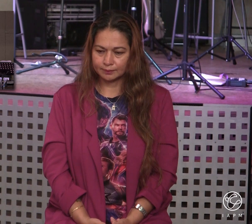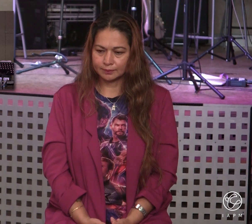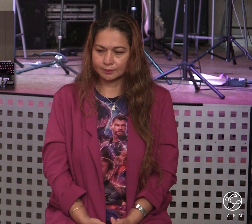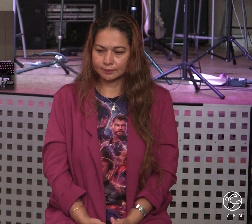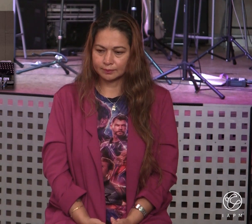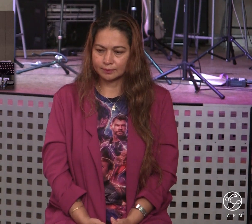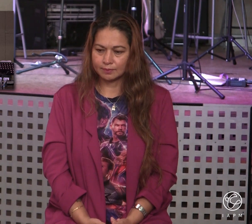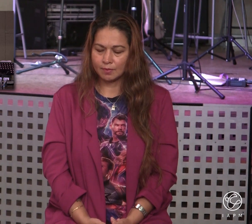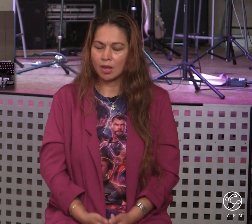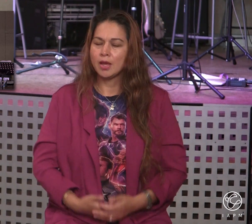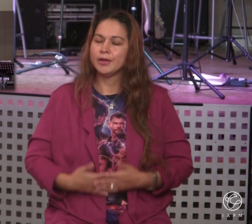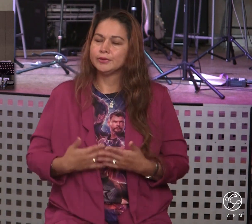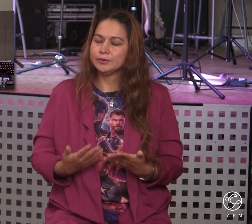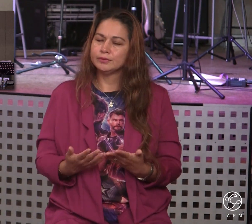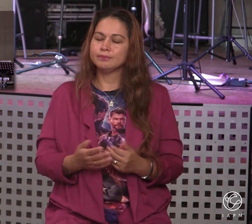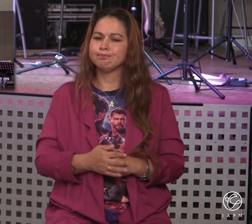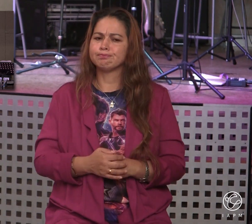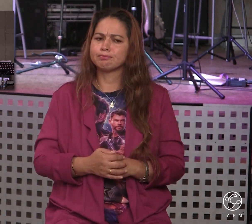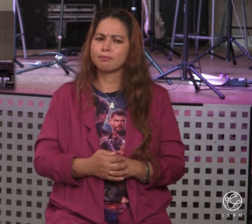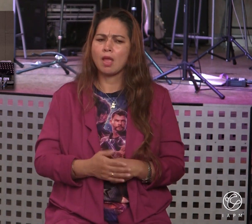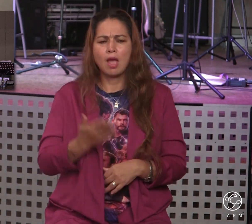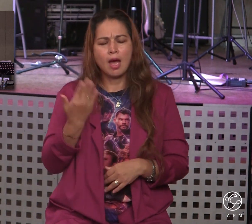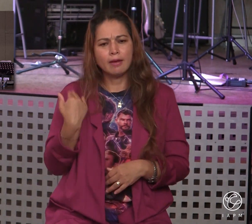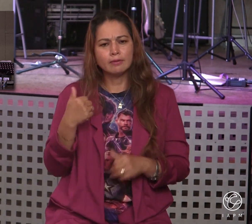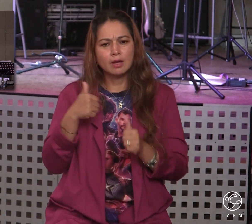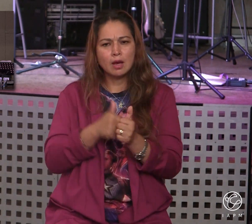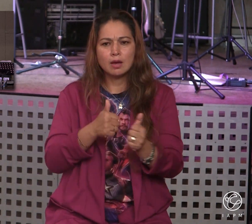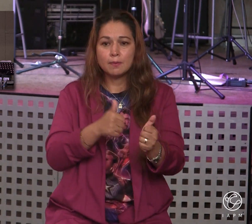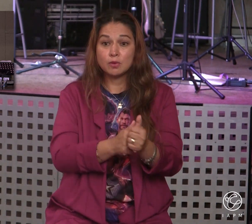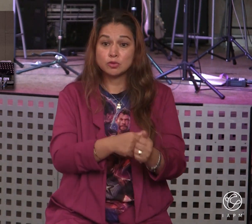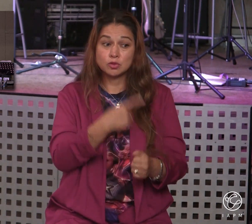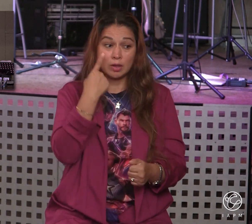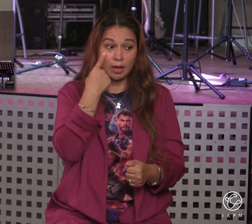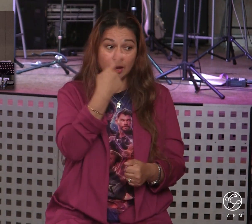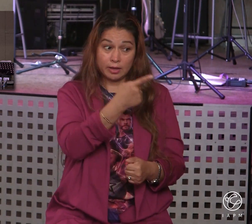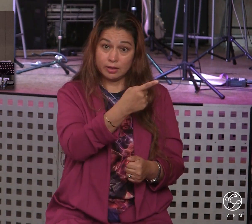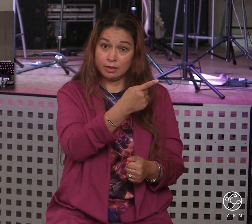con el Señor, y ahora otra vez